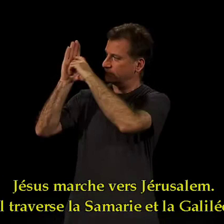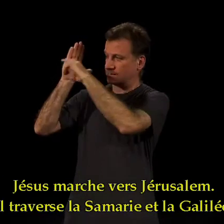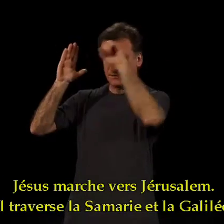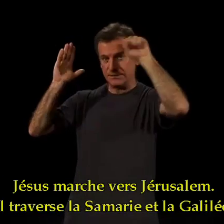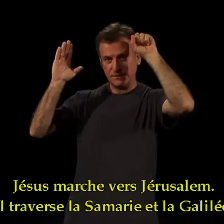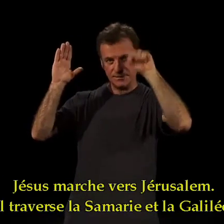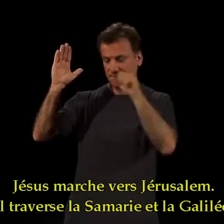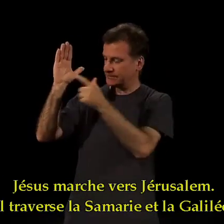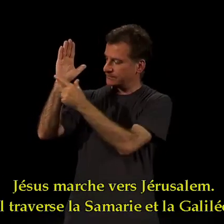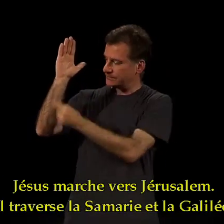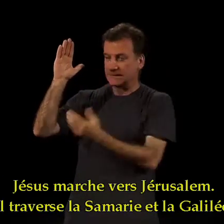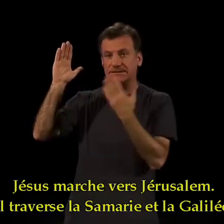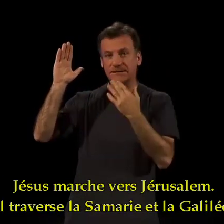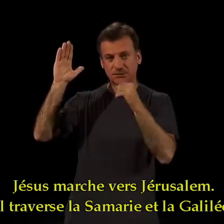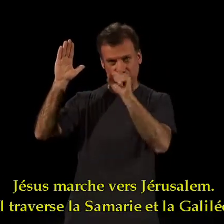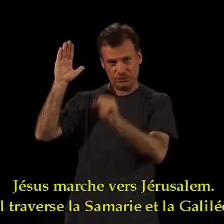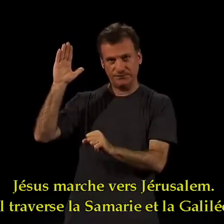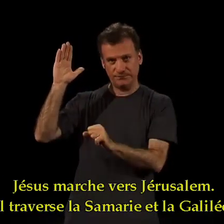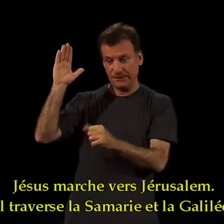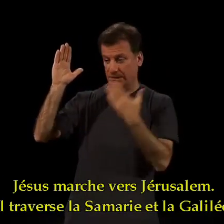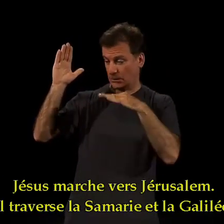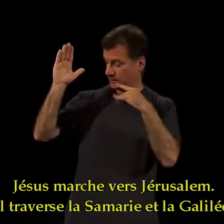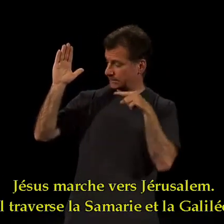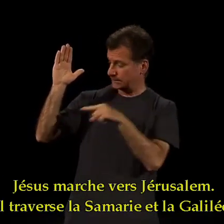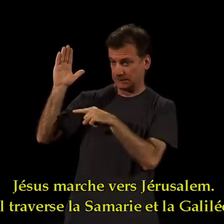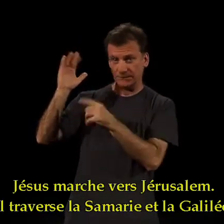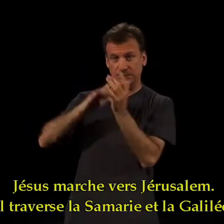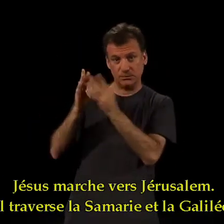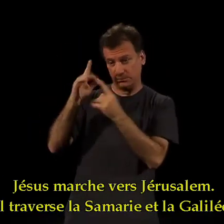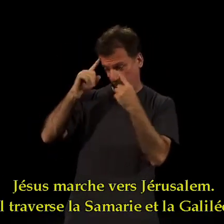Il traverse la Samarie et la Galilée.